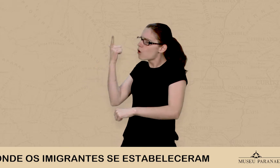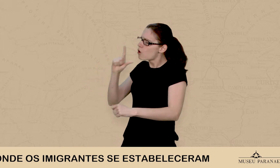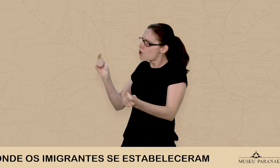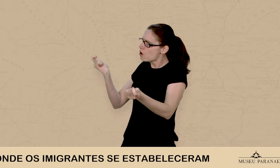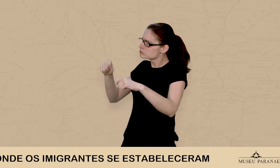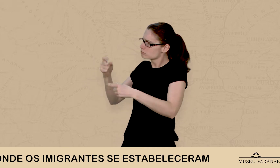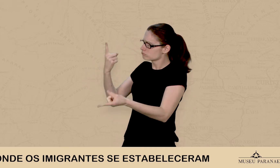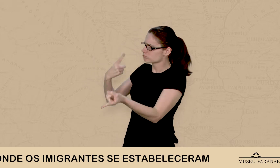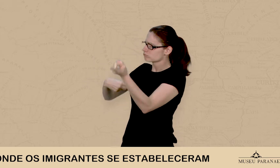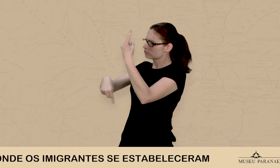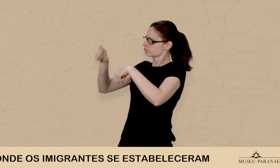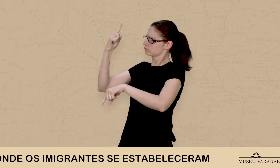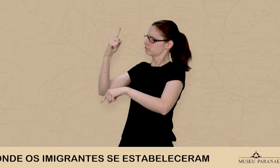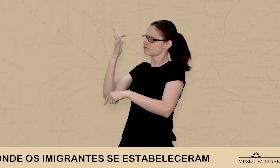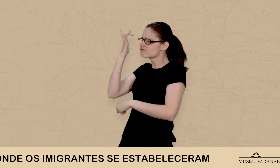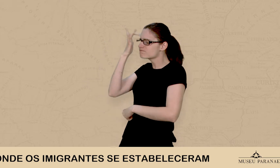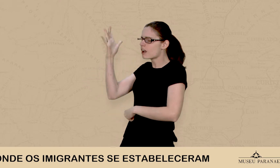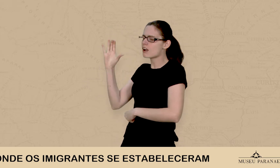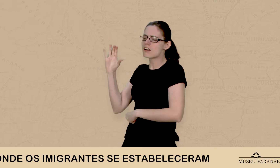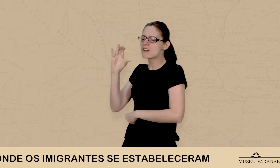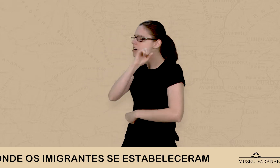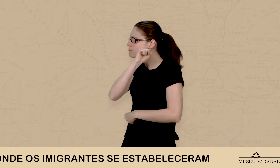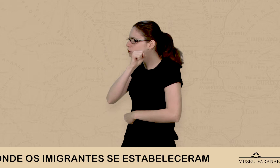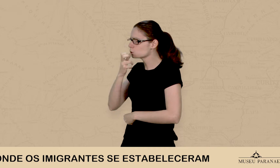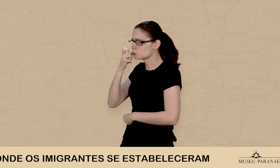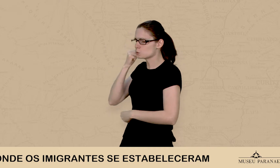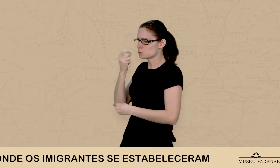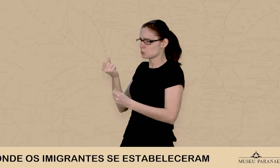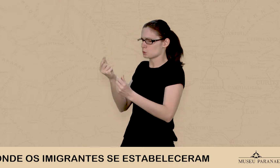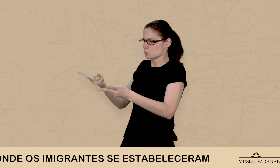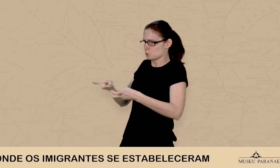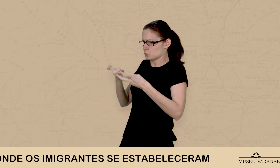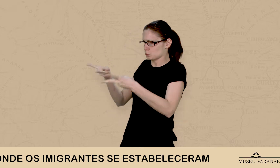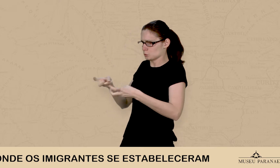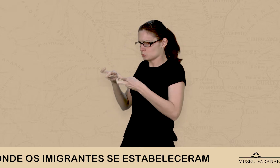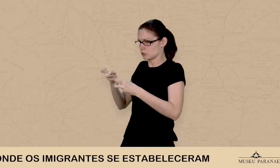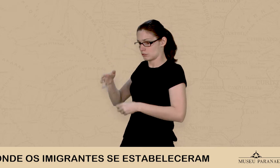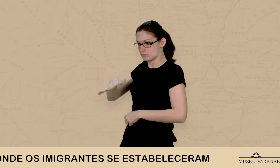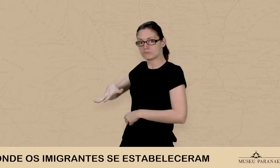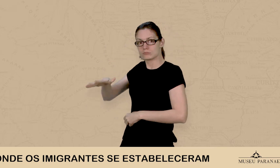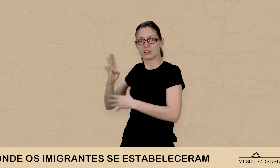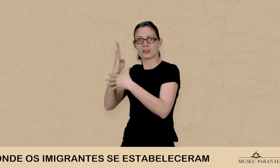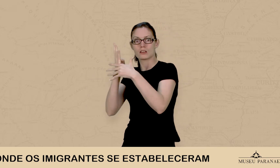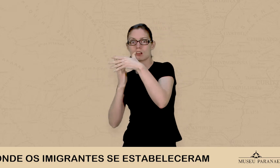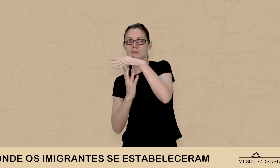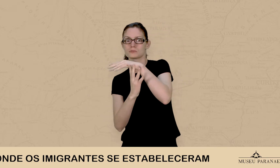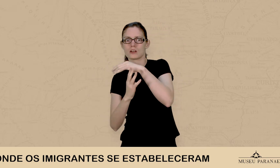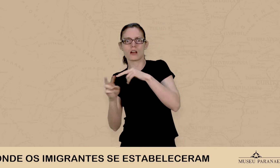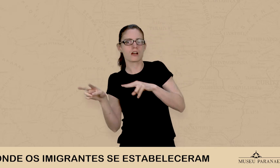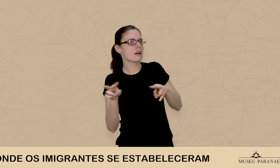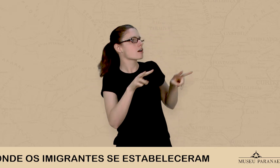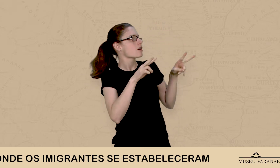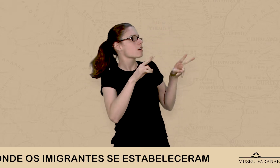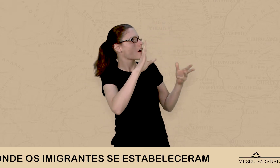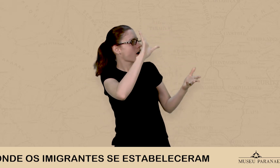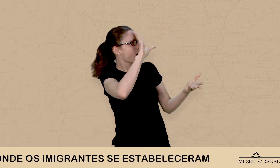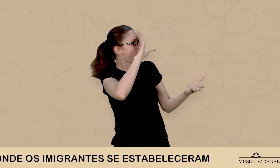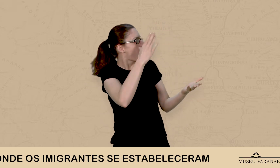fácil e boas condições de vida, acreditavam no enriquecimento rápido, a